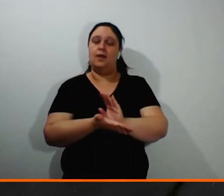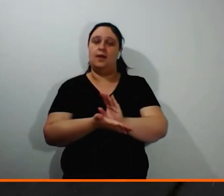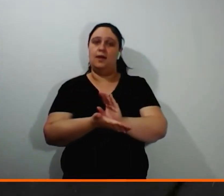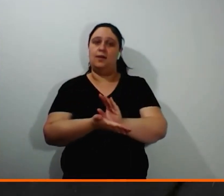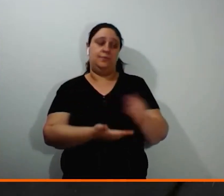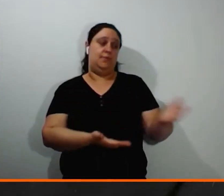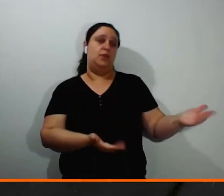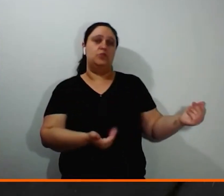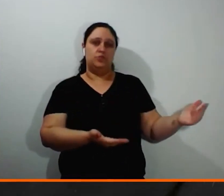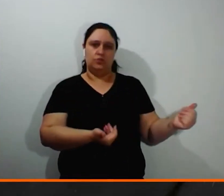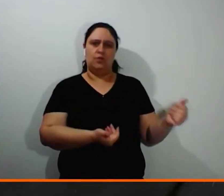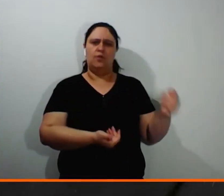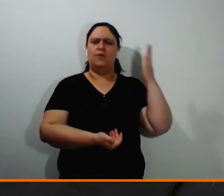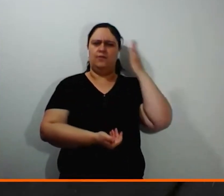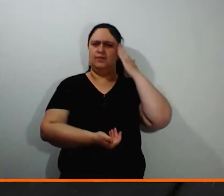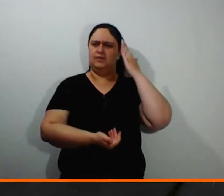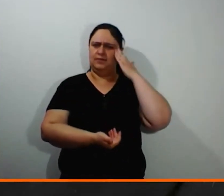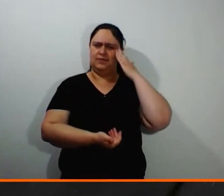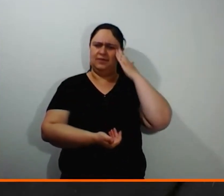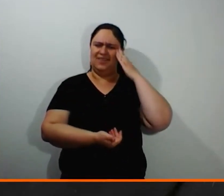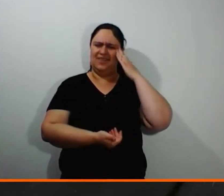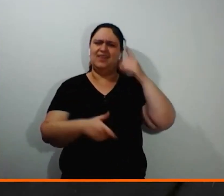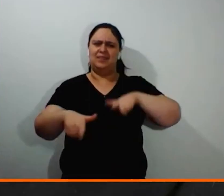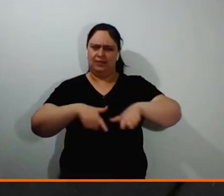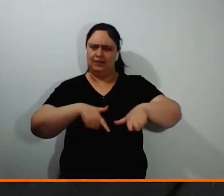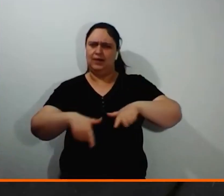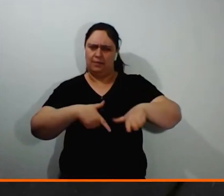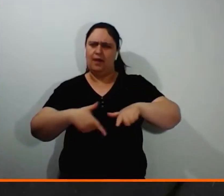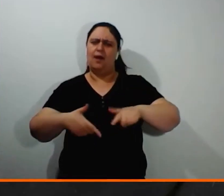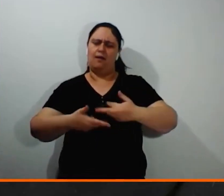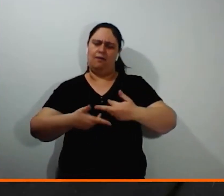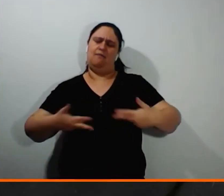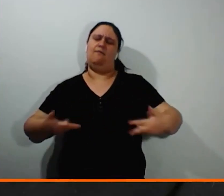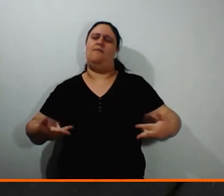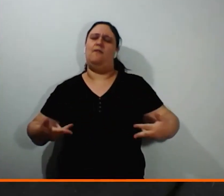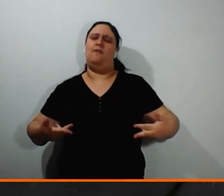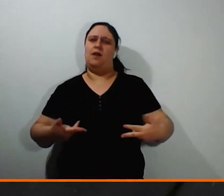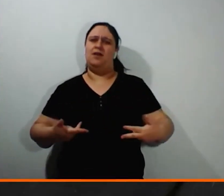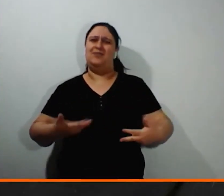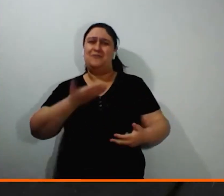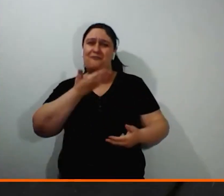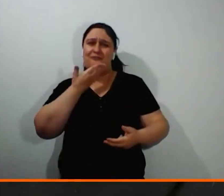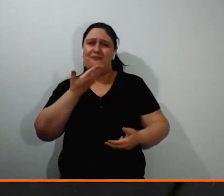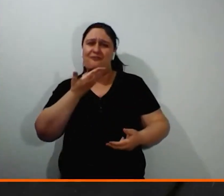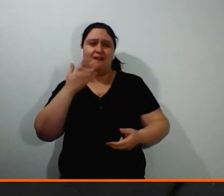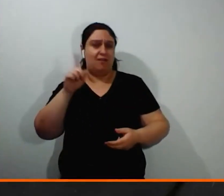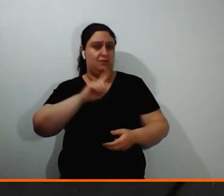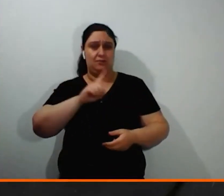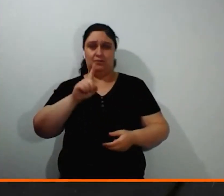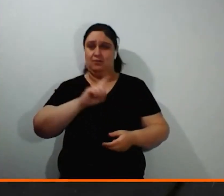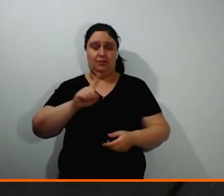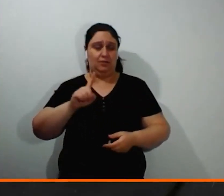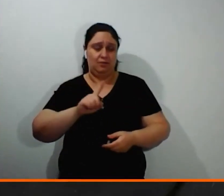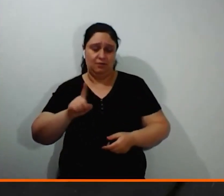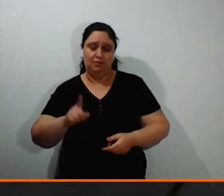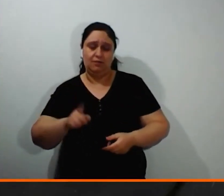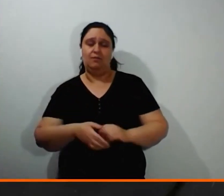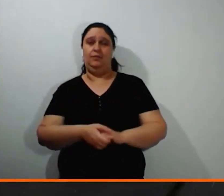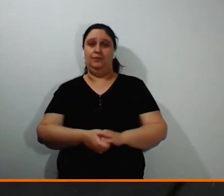muitos de vocês estão trabalhando, não é fácil trabalhar. Dizem que home